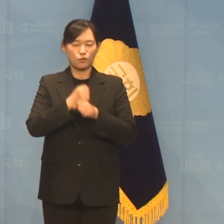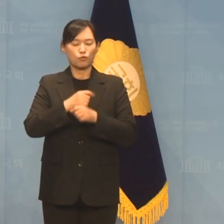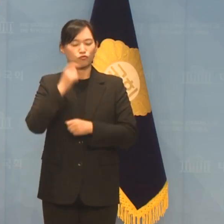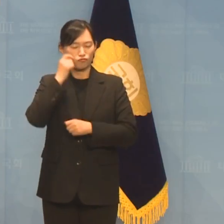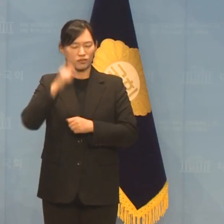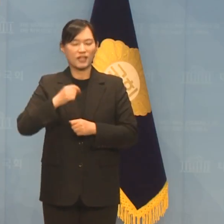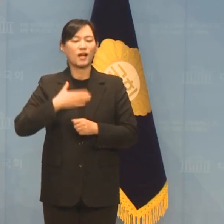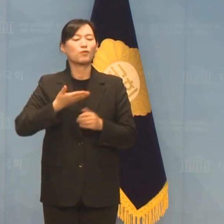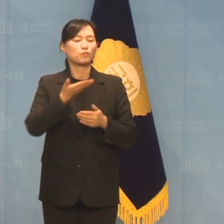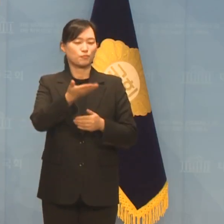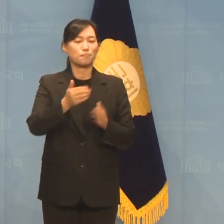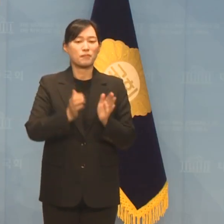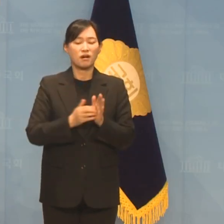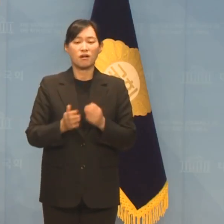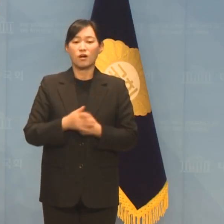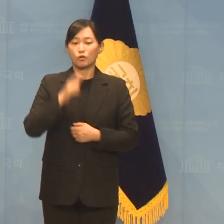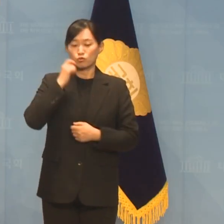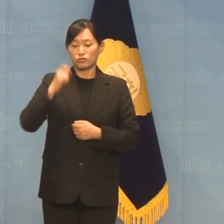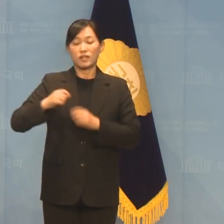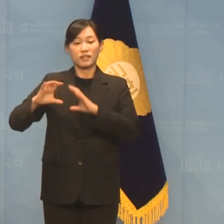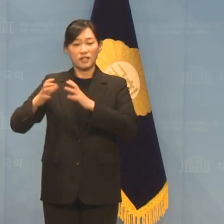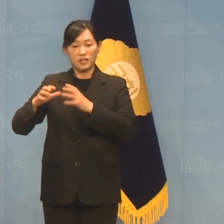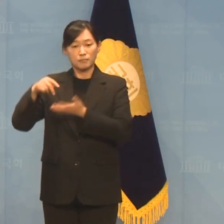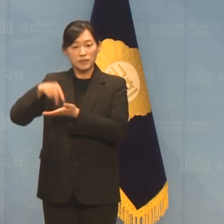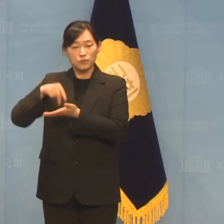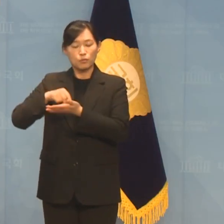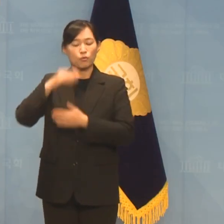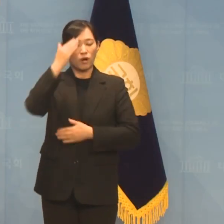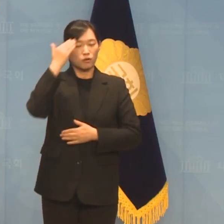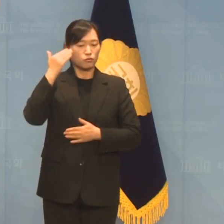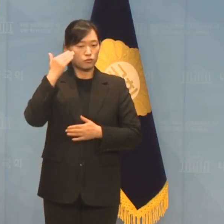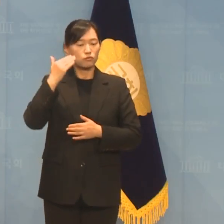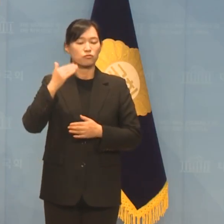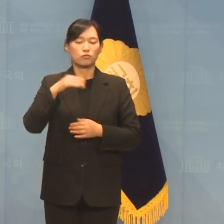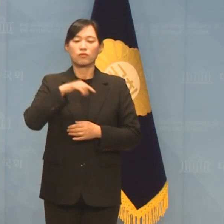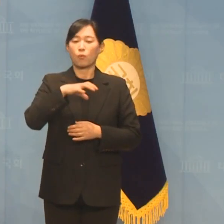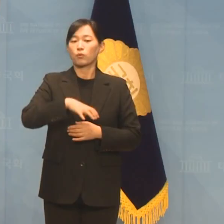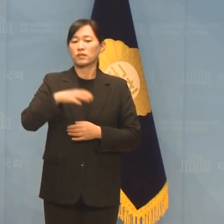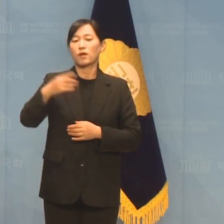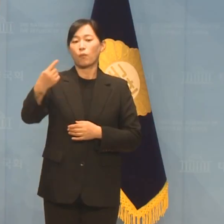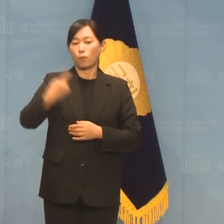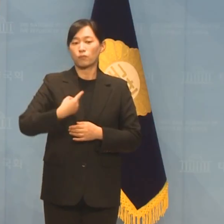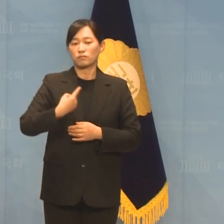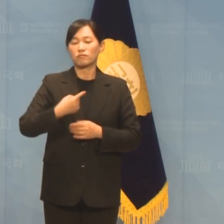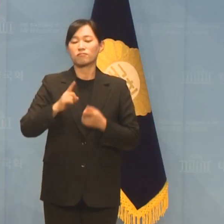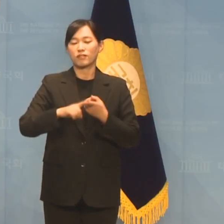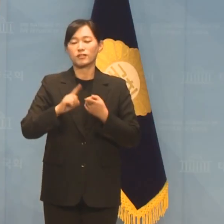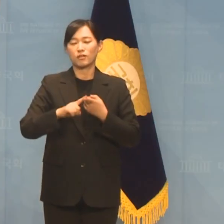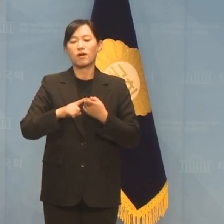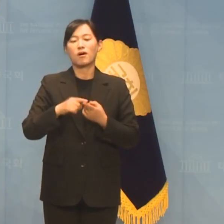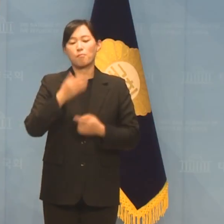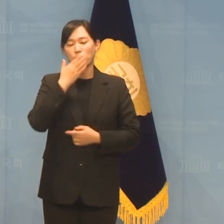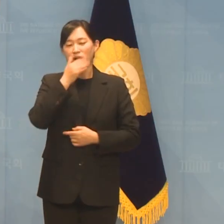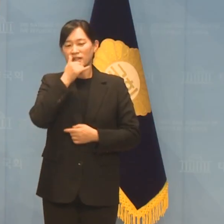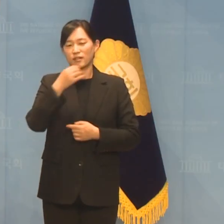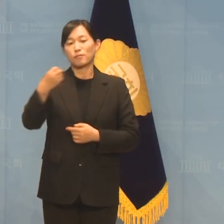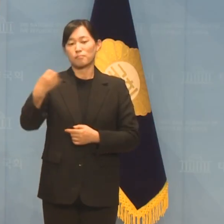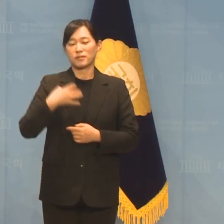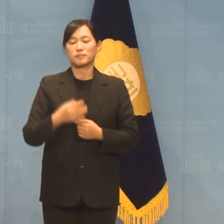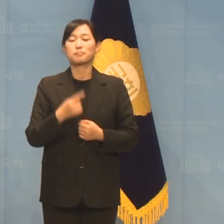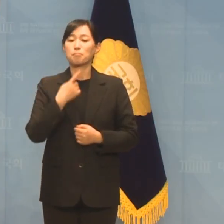측에 알렸고, 우크라이나 당국에서도 한국으로의 송환이 가능하다고 밝힌 바 있습니다.